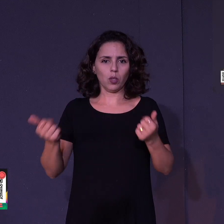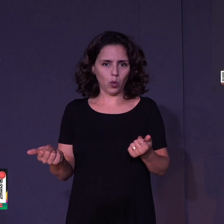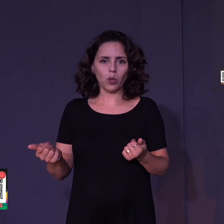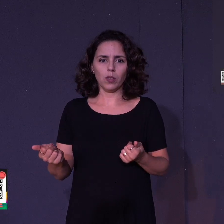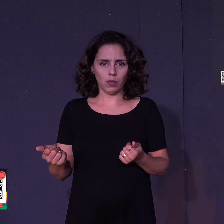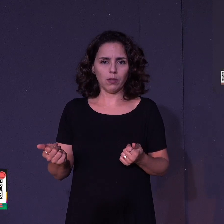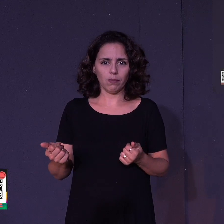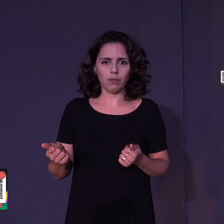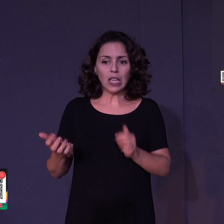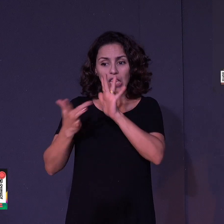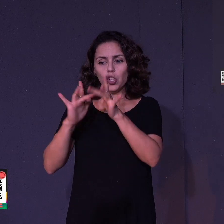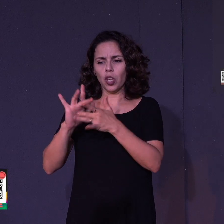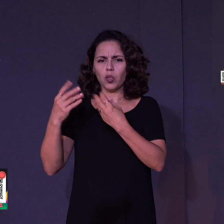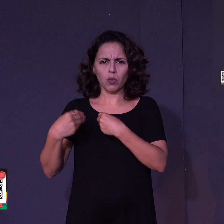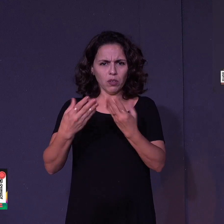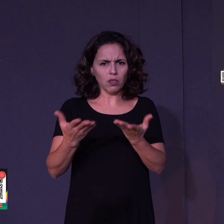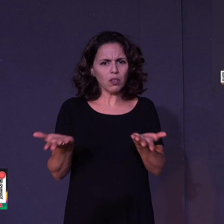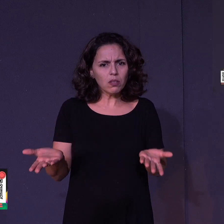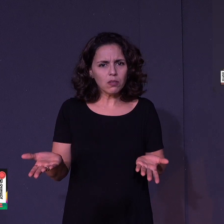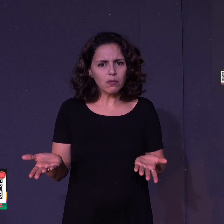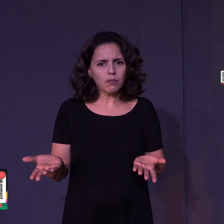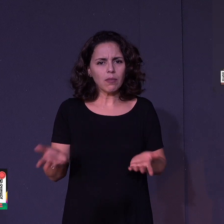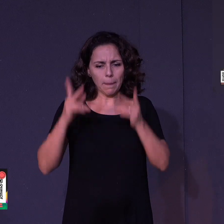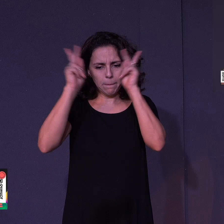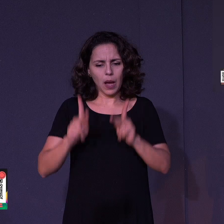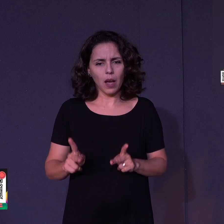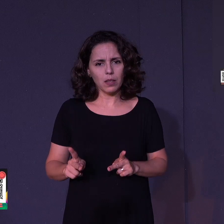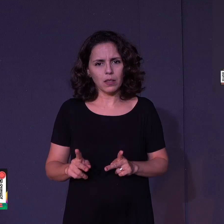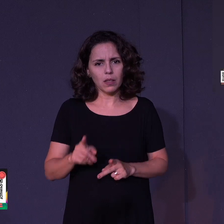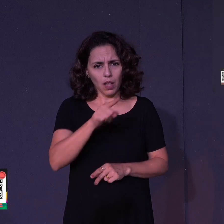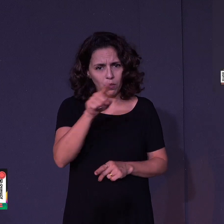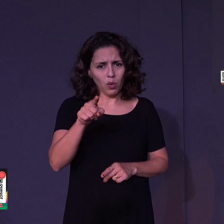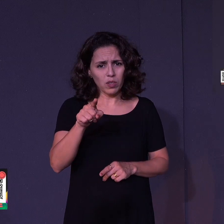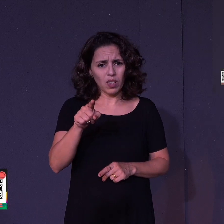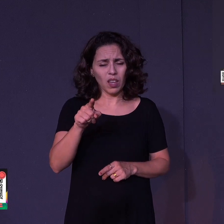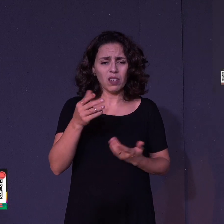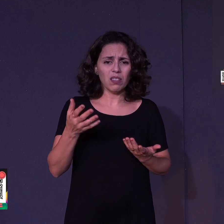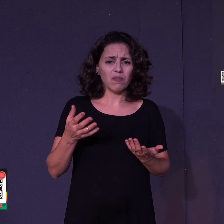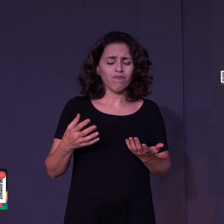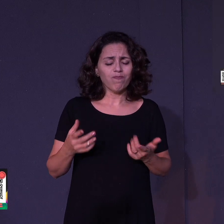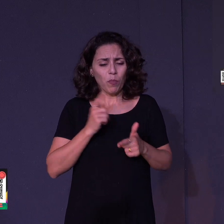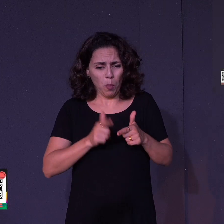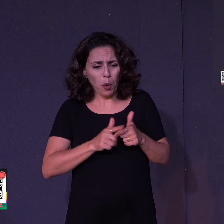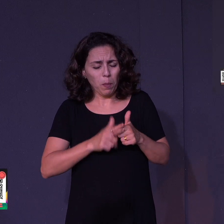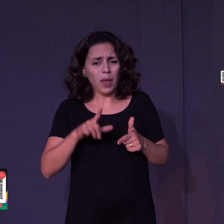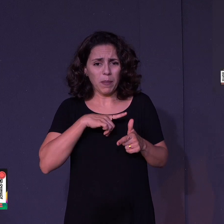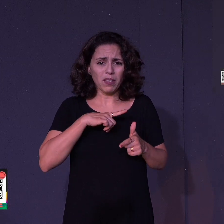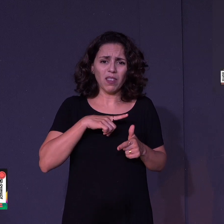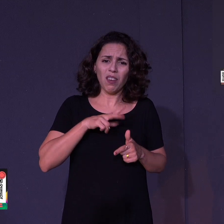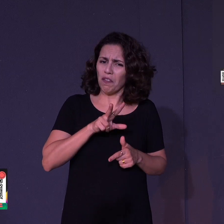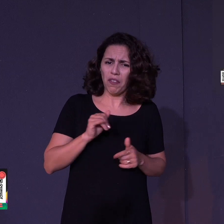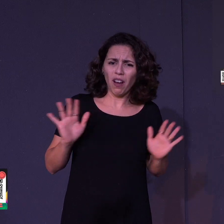tenham paz. No mundo tereis aflições, mas tenham bom ânimo, eu venci o mundo. A paz que nós precisamos, Ele tem para nos